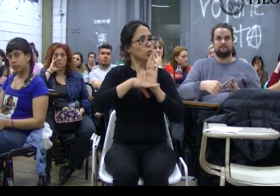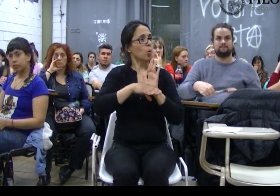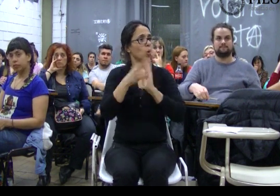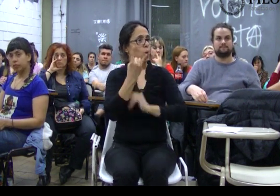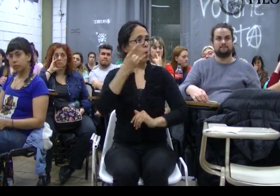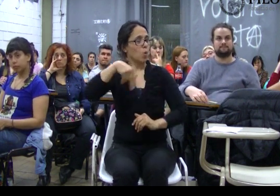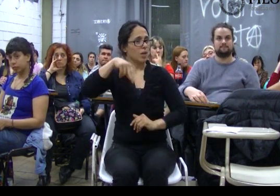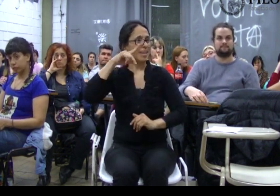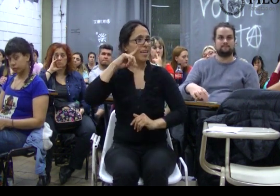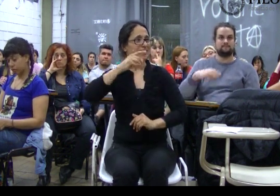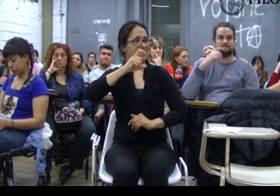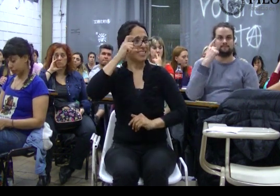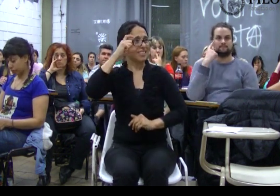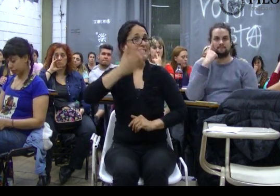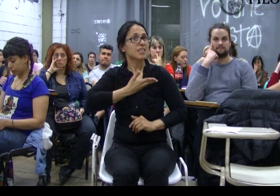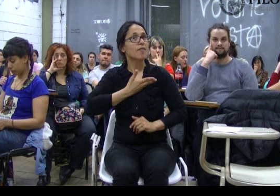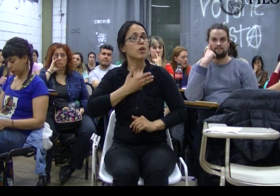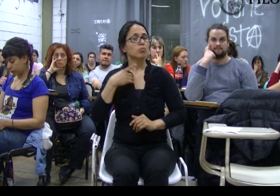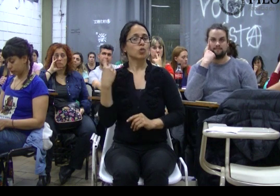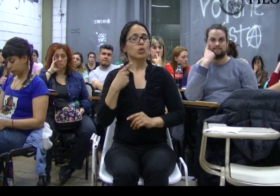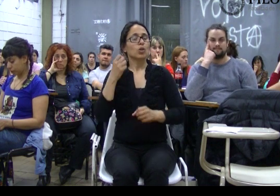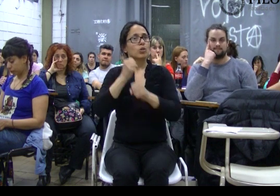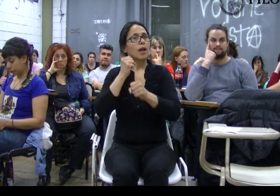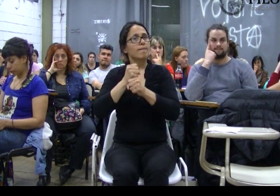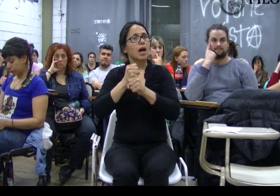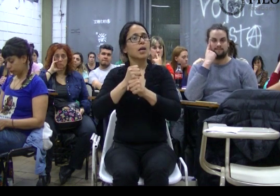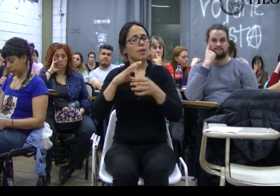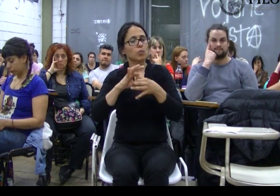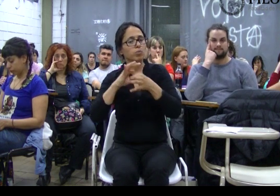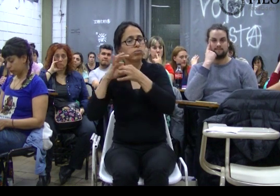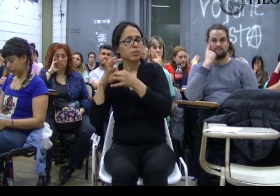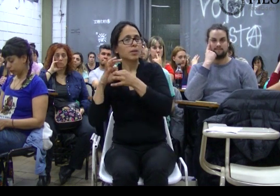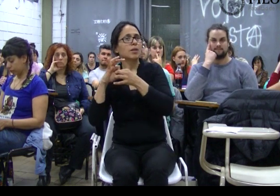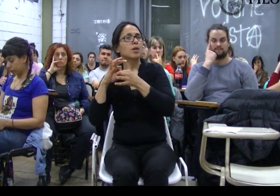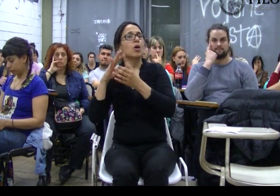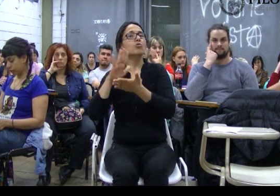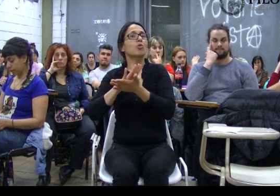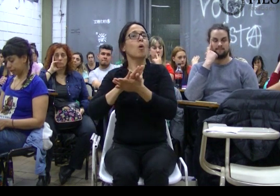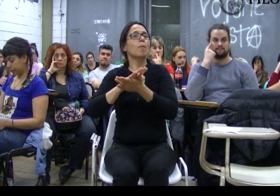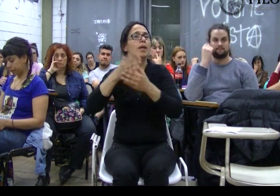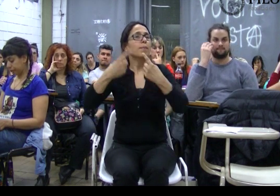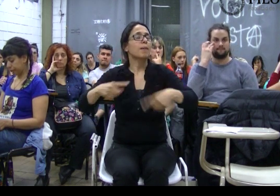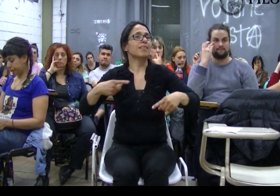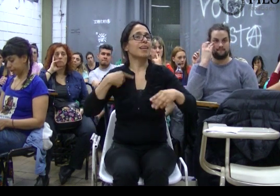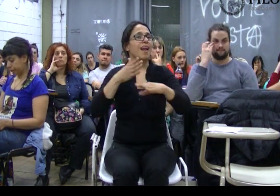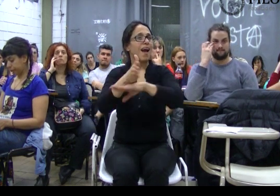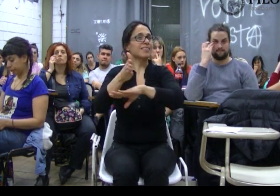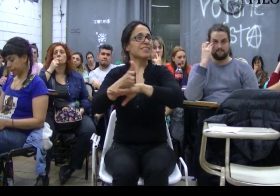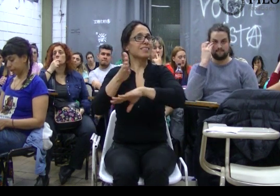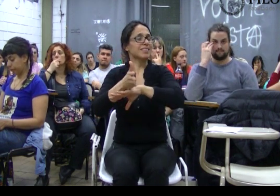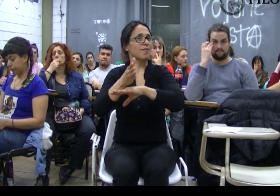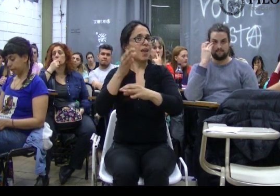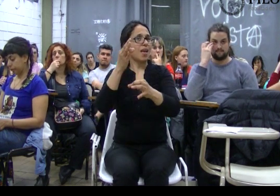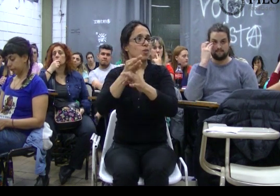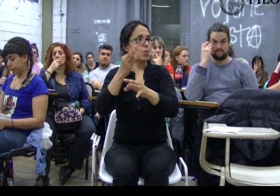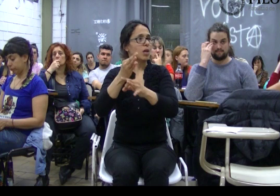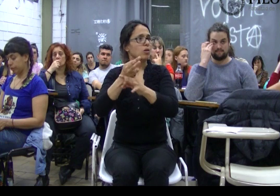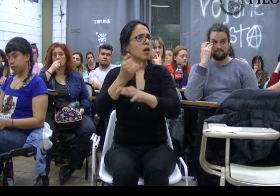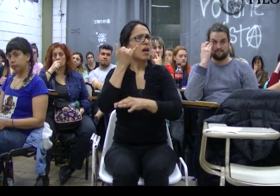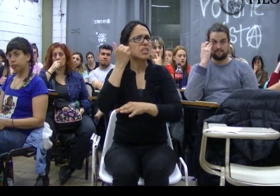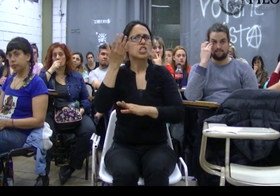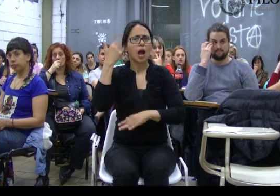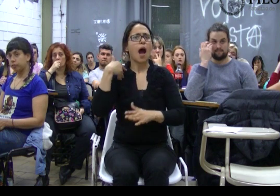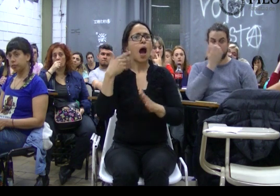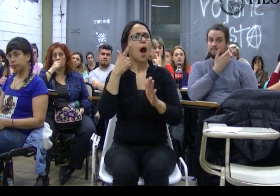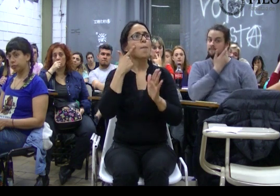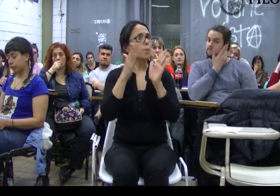para UNICEF y estuvimos trabajando con ellos en la confección de un material accesible educativo que se probó ya